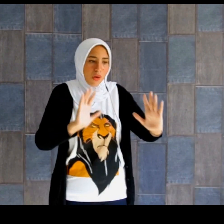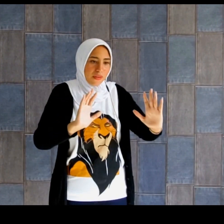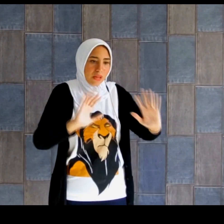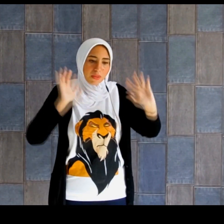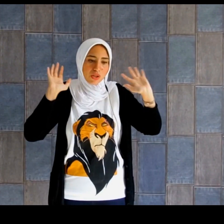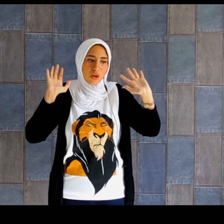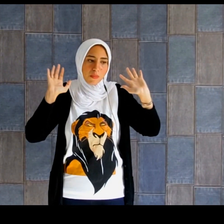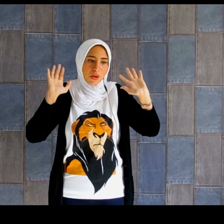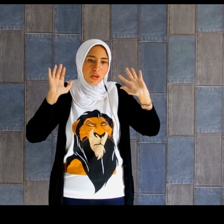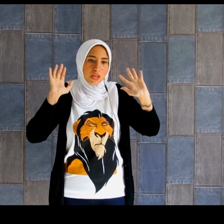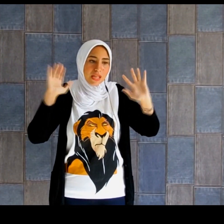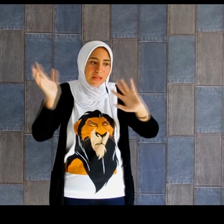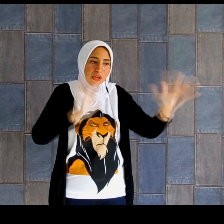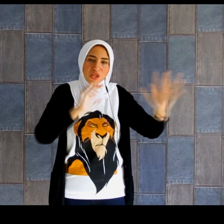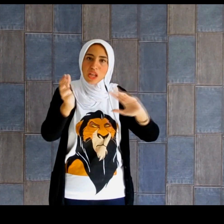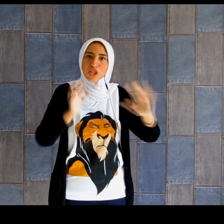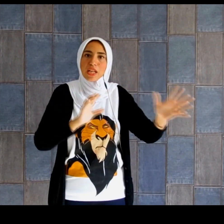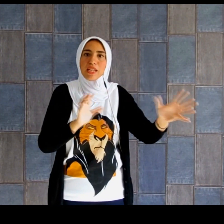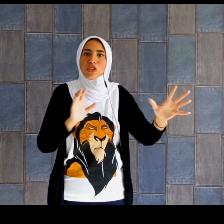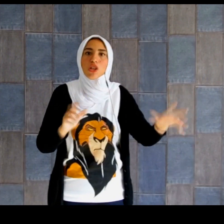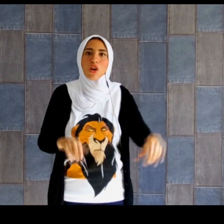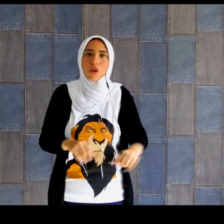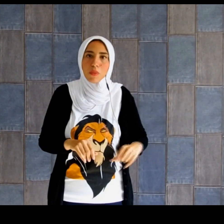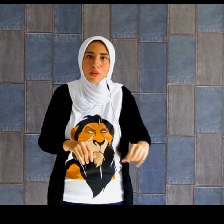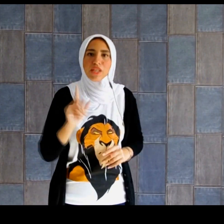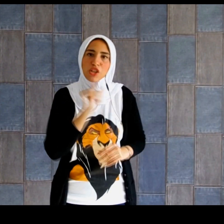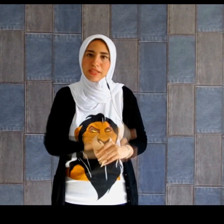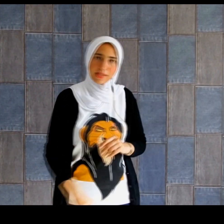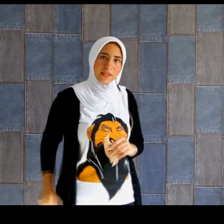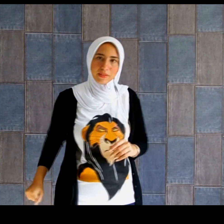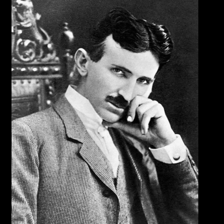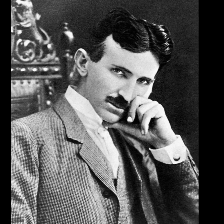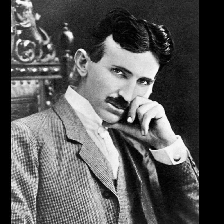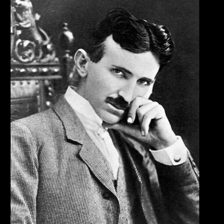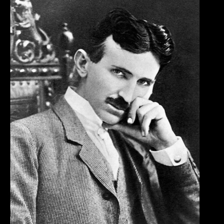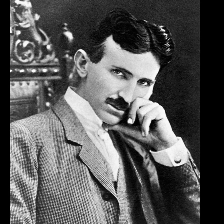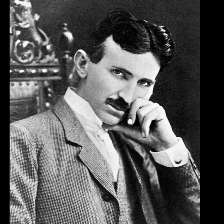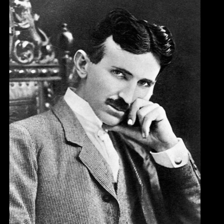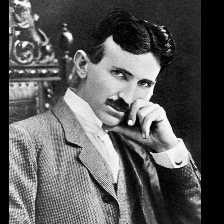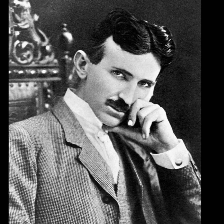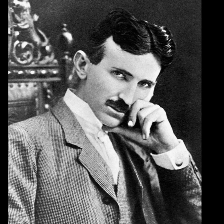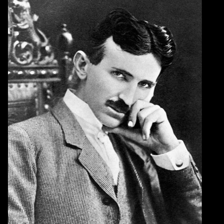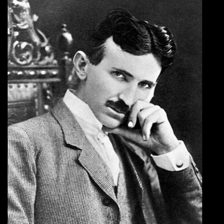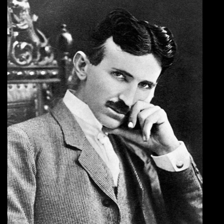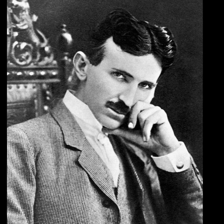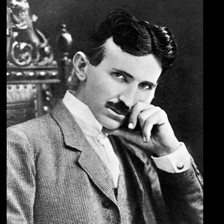بيحصل عشان يخليه طلع كهربا نيكولا تيسلا نيكولا تيسلا عالم الفيزيا اللي ليه الفضل في 80